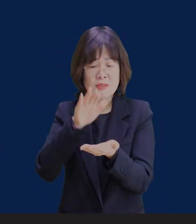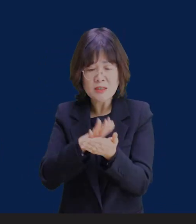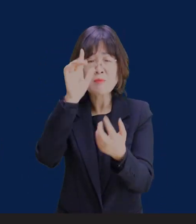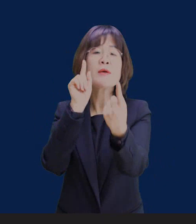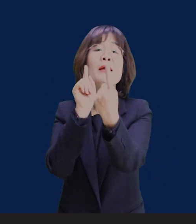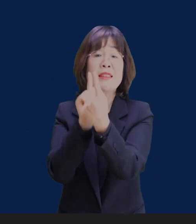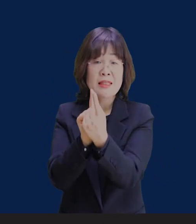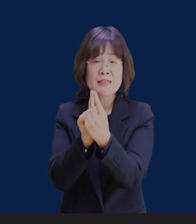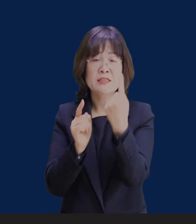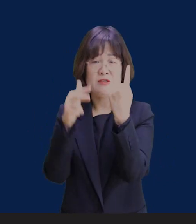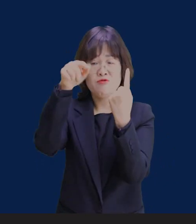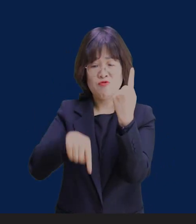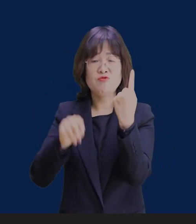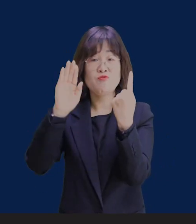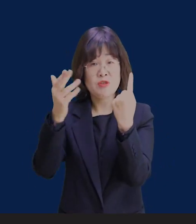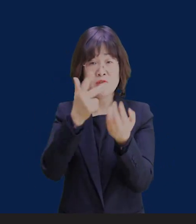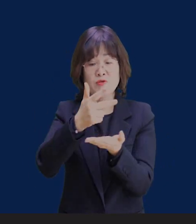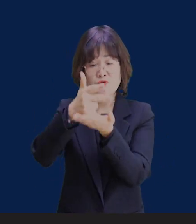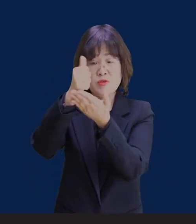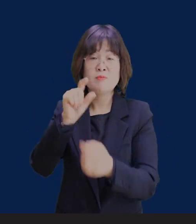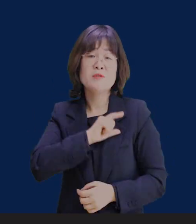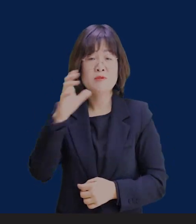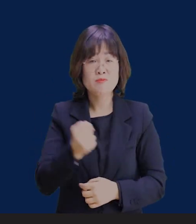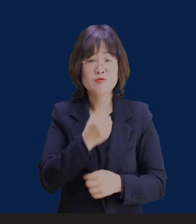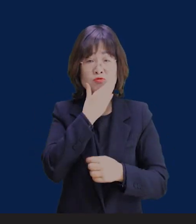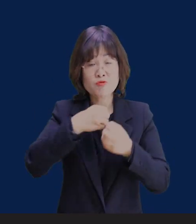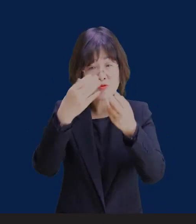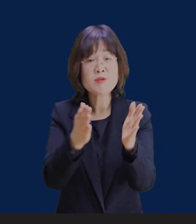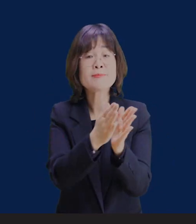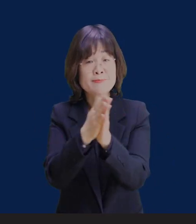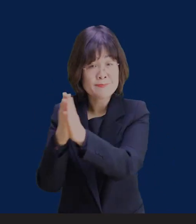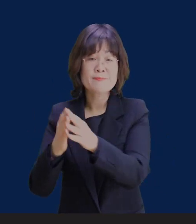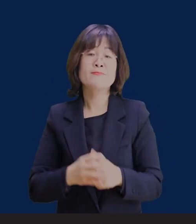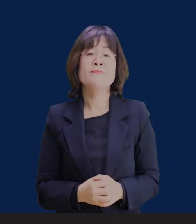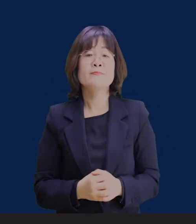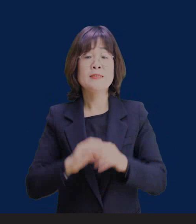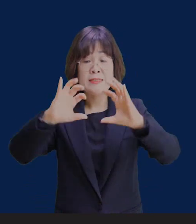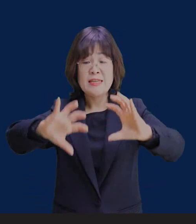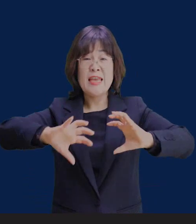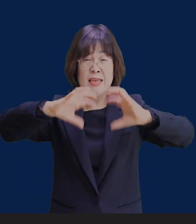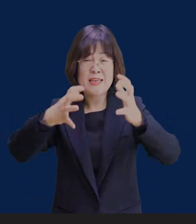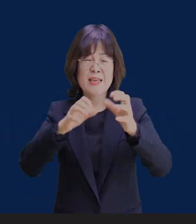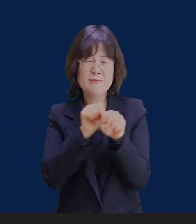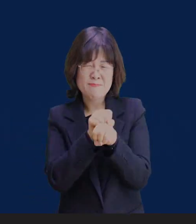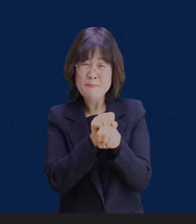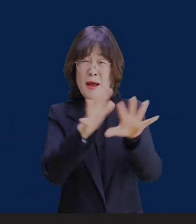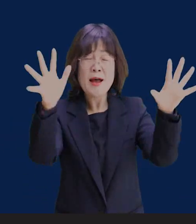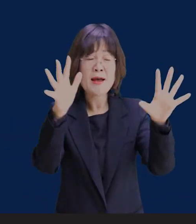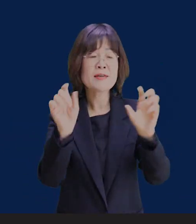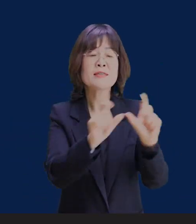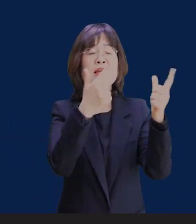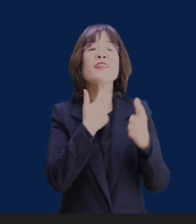예수님을 뜨겁게 만나시는 이 한 주간 되기를 주님의 이름으로 축원합니다. 전 세계에